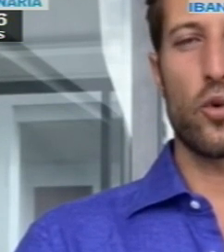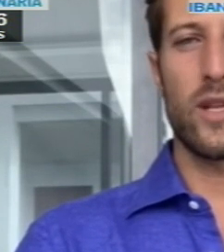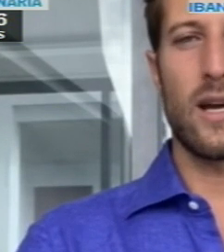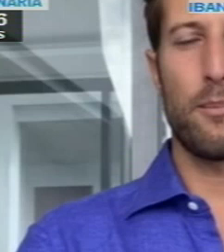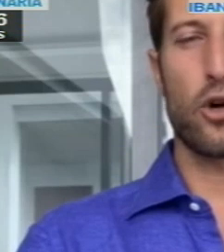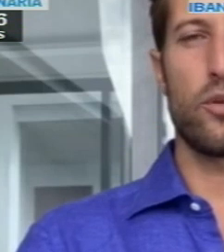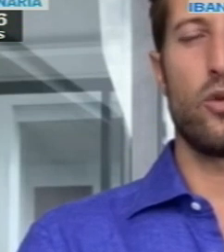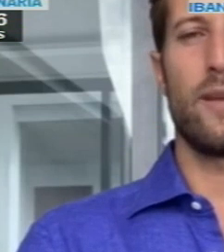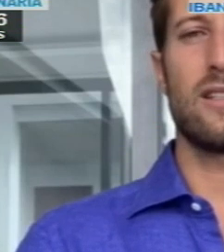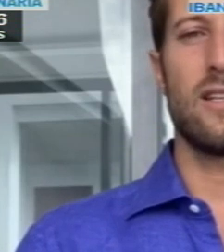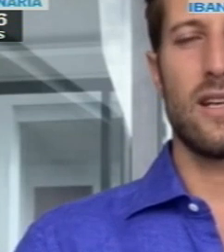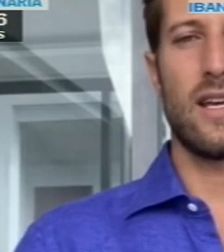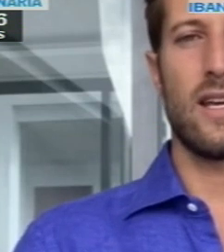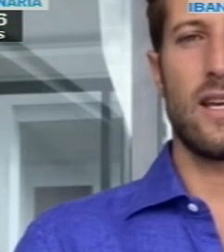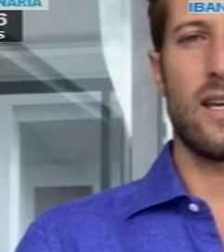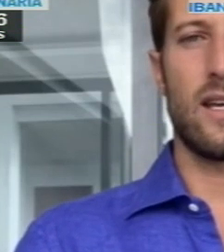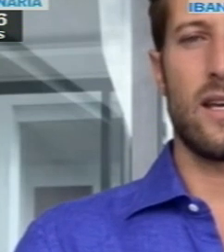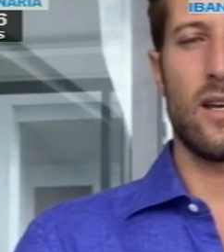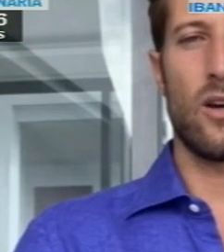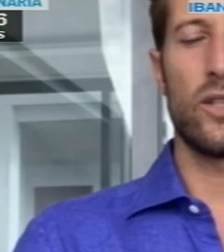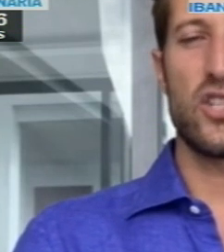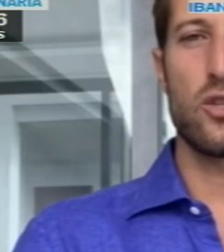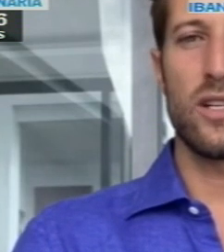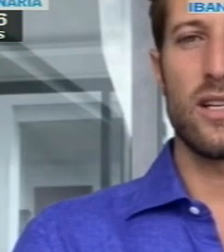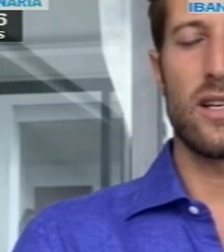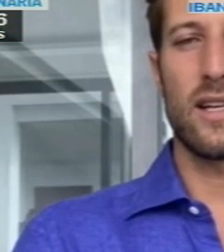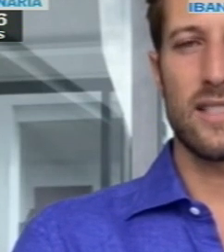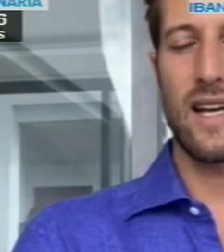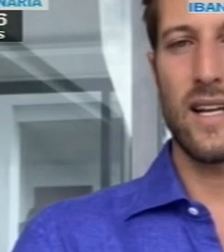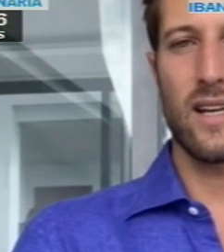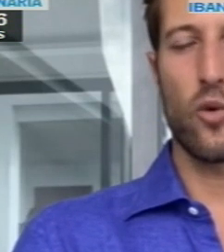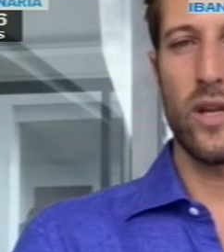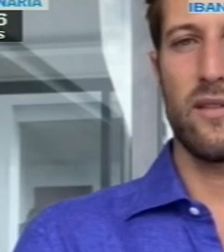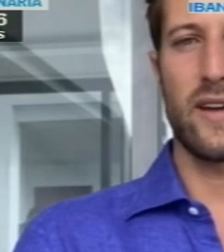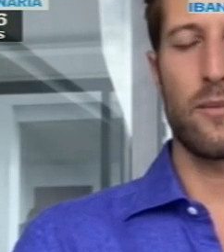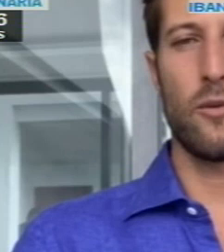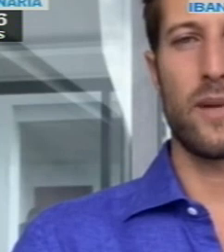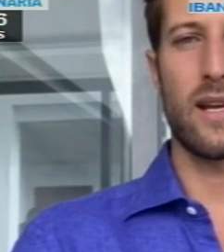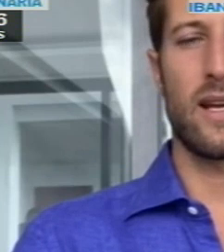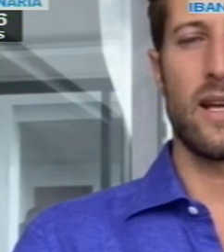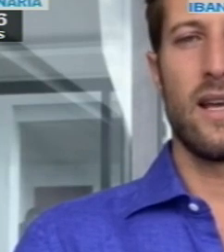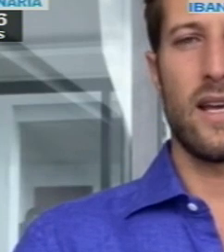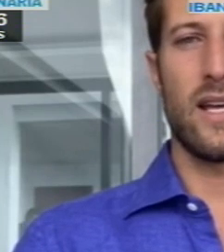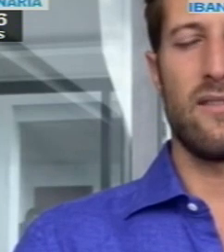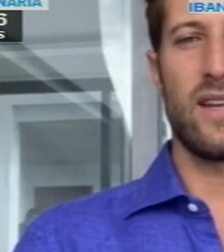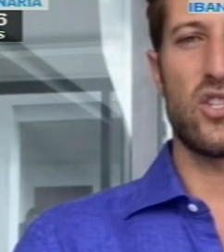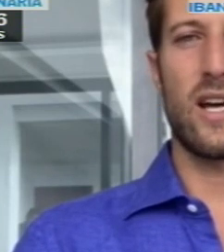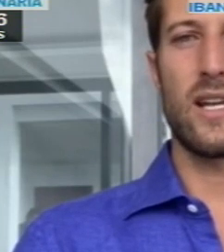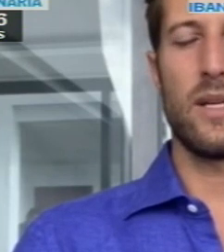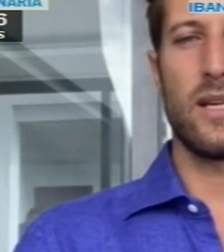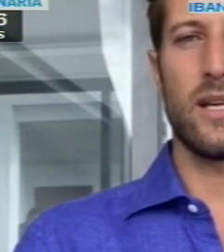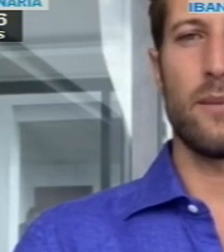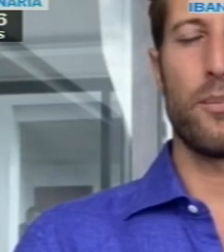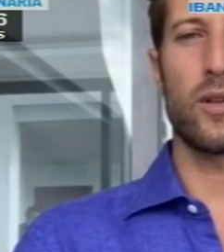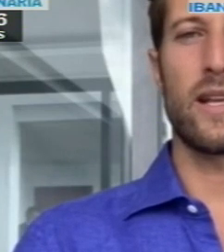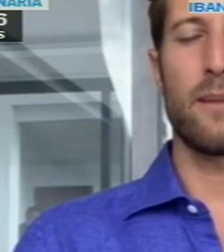Io sono qui da poco più di 2 mesi e ho deciso di restare qui fermo, perché viaggiare